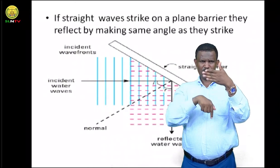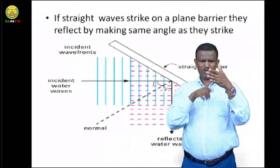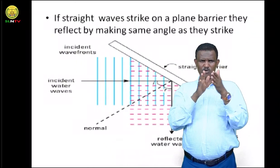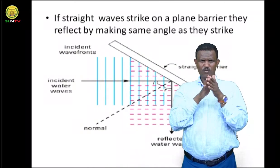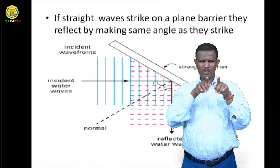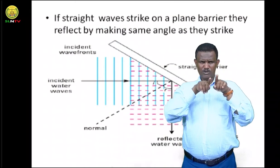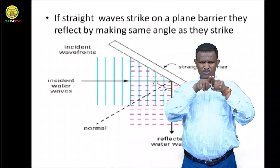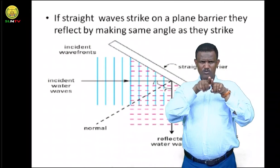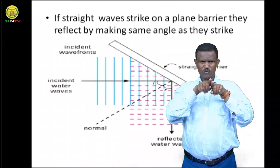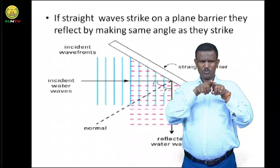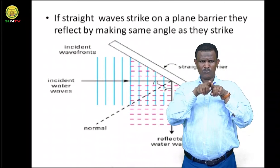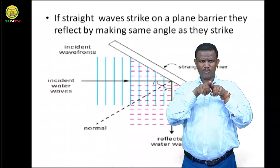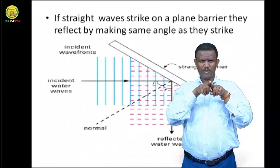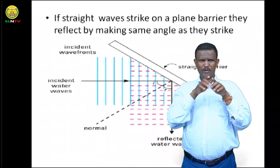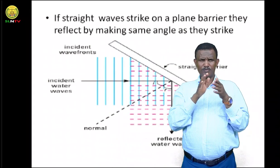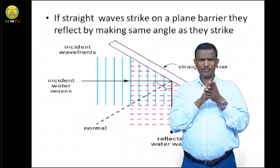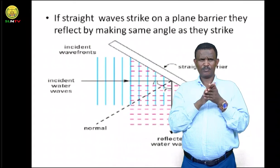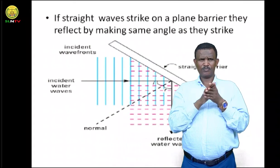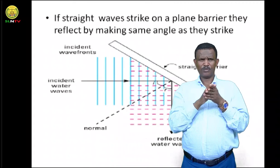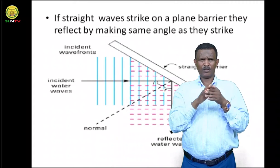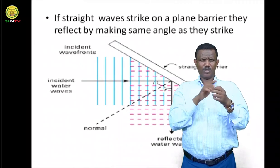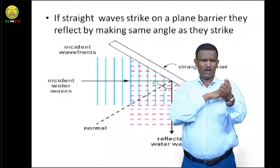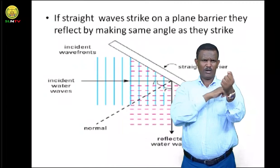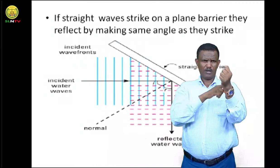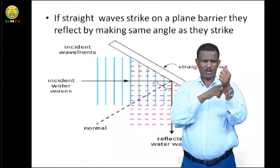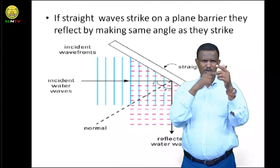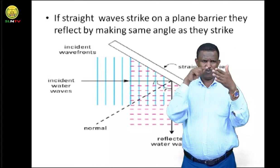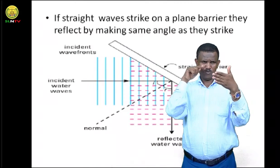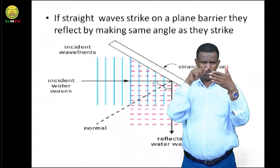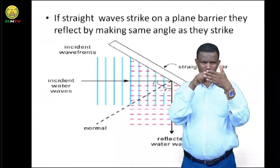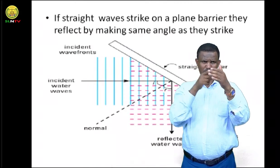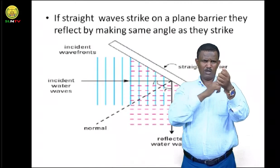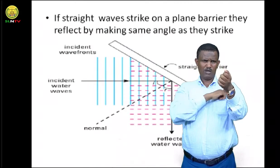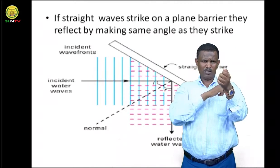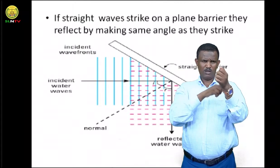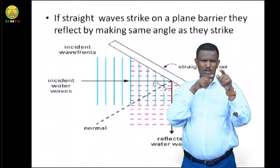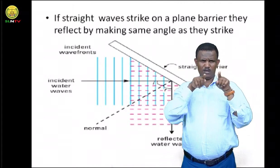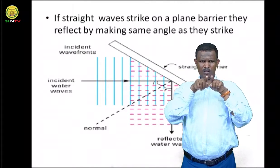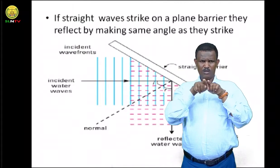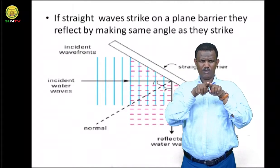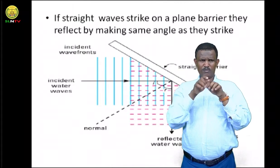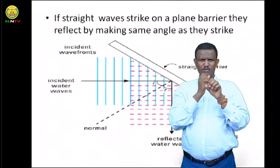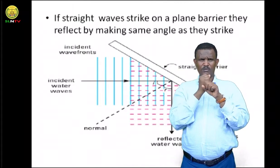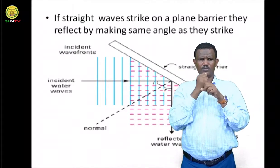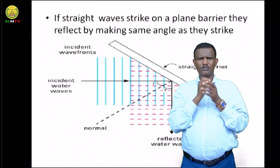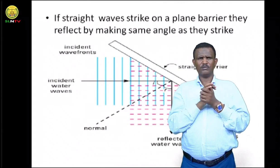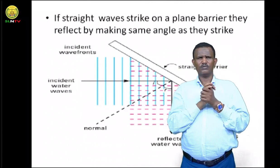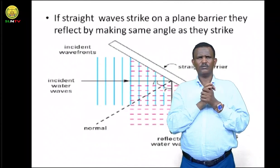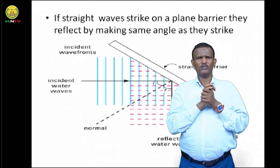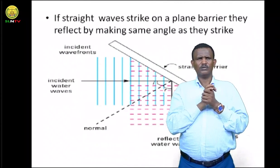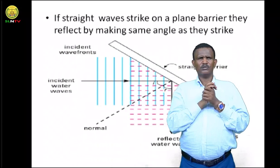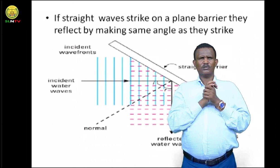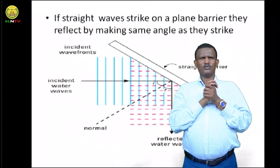sameynayso angle-ka ay ugu dhacday angle lamida ay dhinaca jihada kale ugu noqonayso marka incident wave-ki iyo reflected